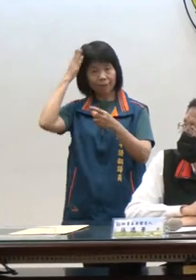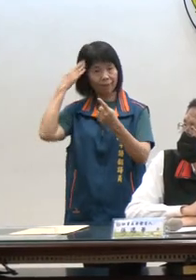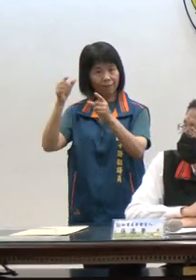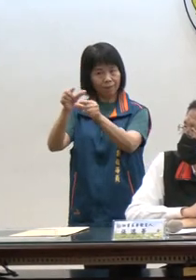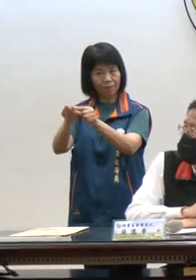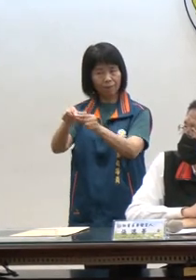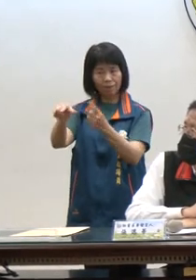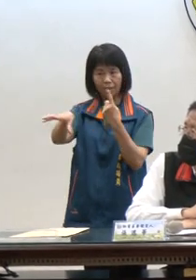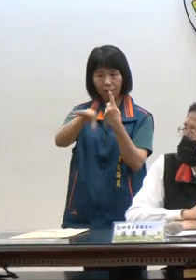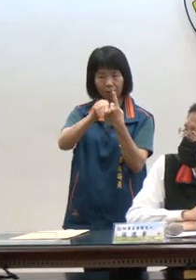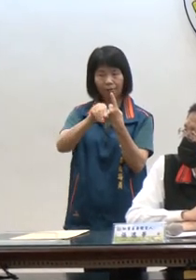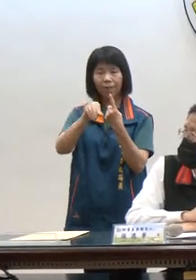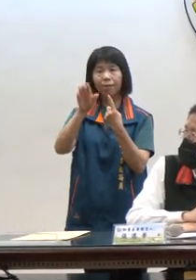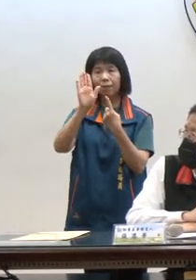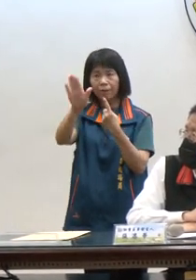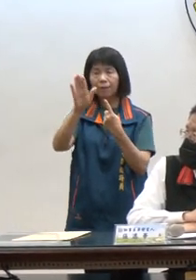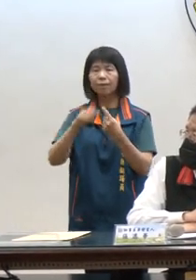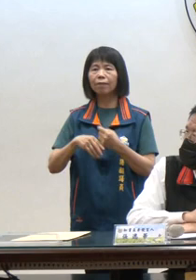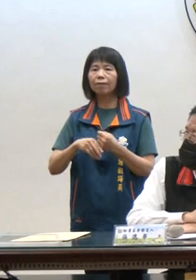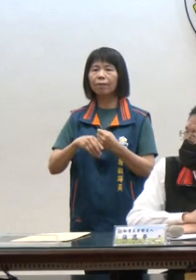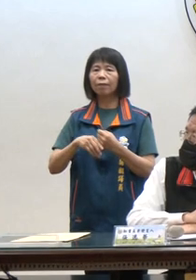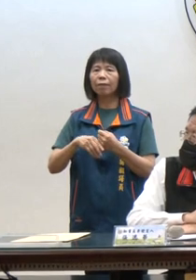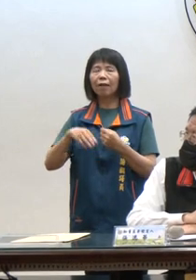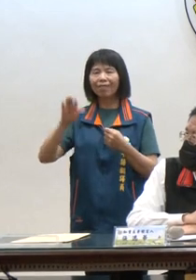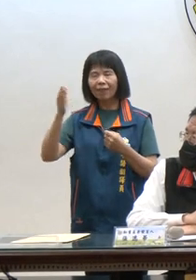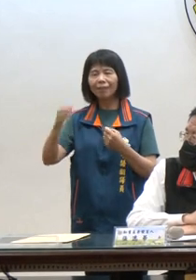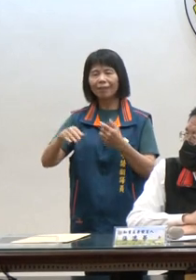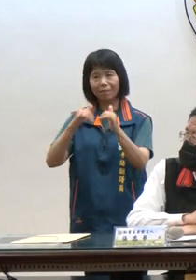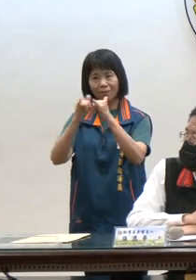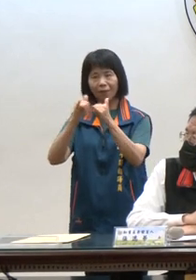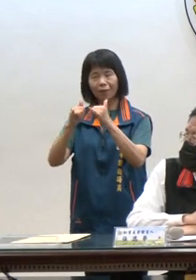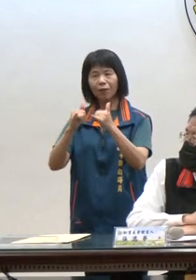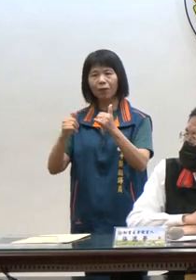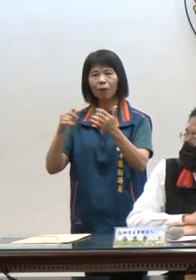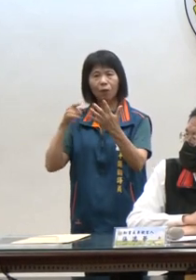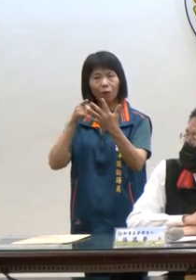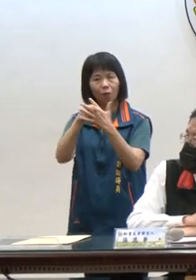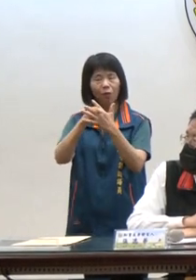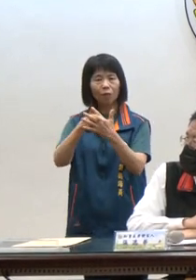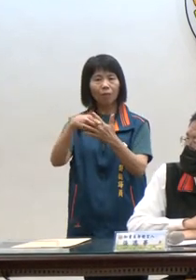的2点在花莲市卫生局进行筛检，卫生局也会